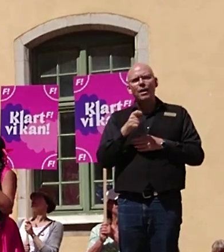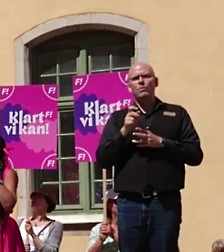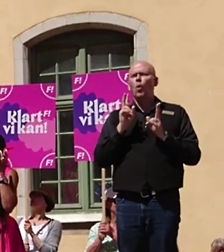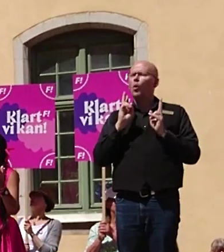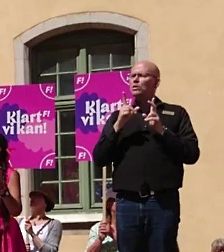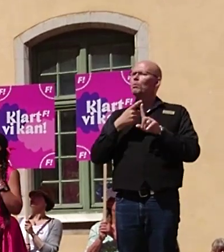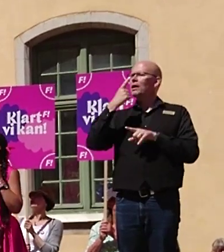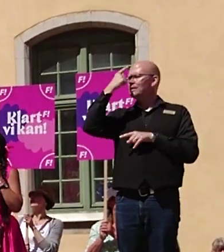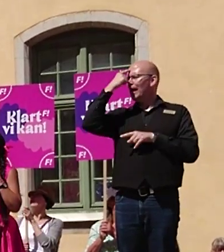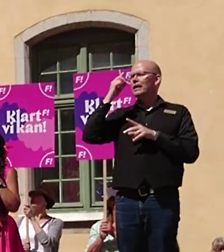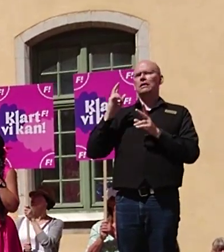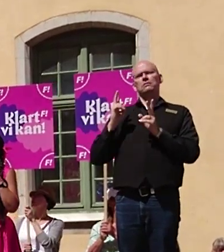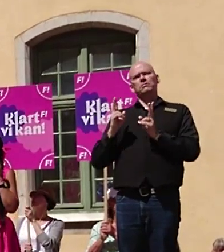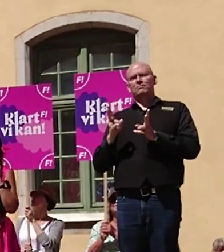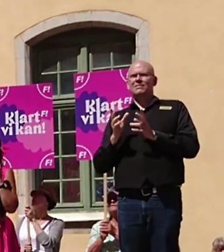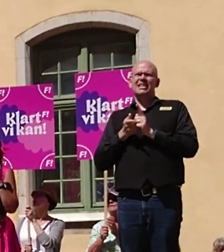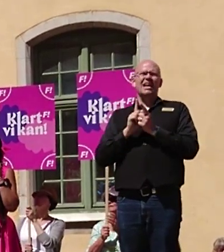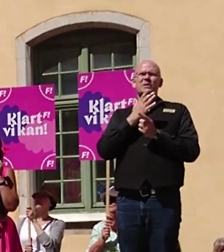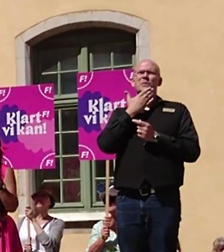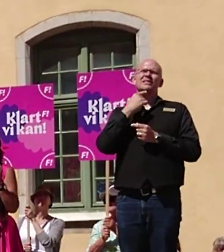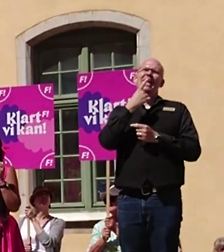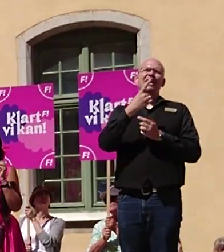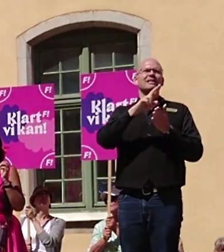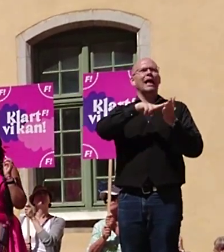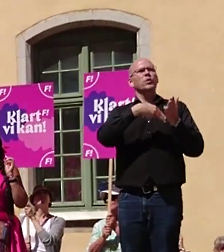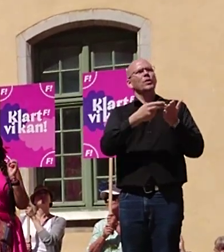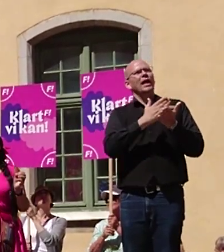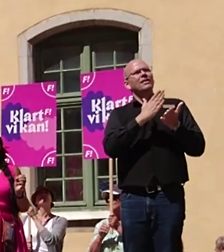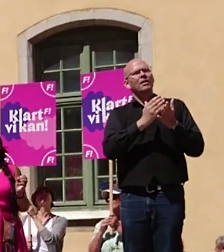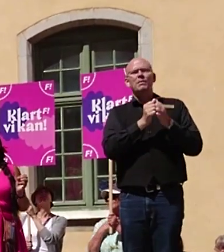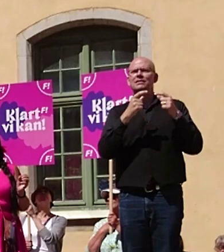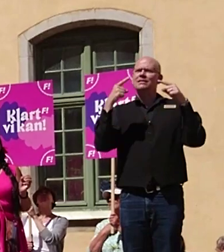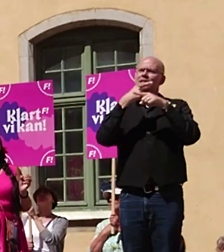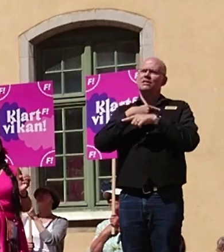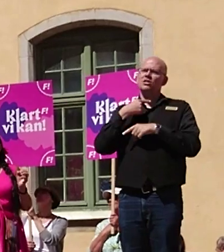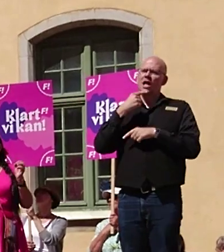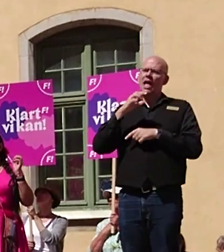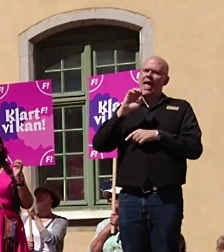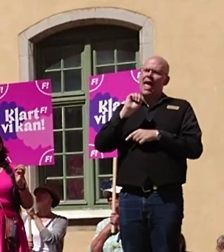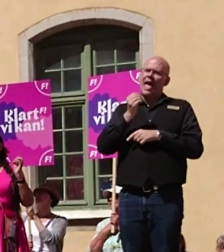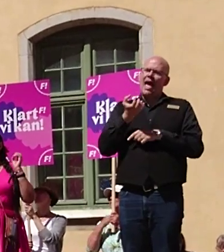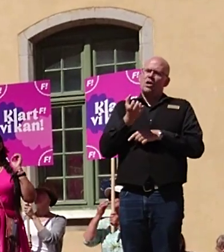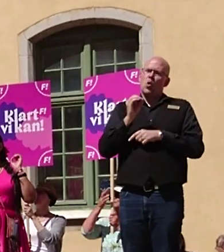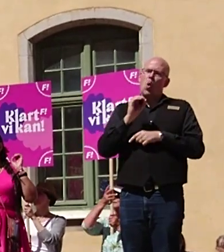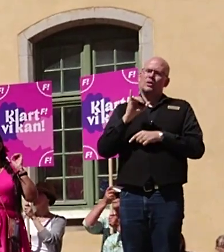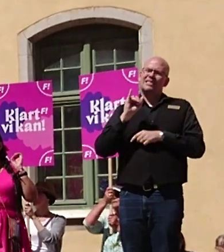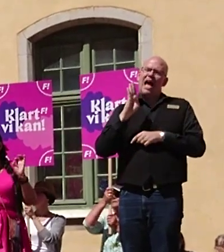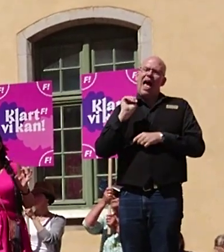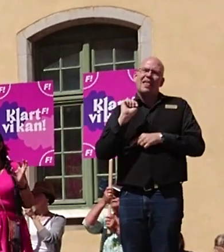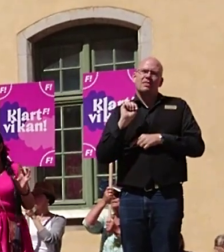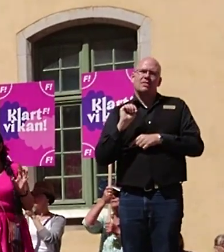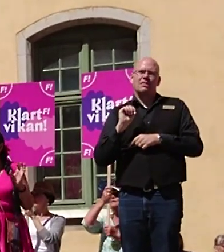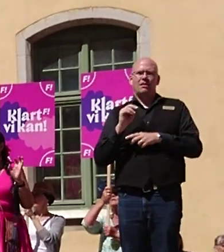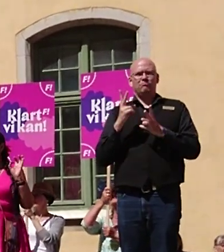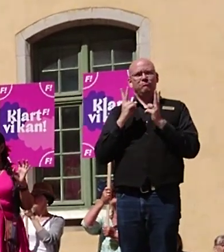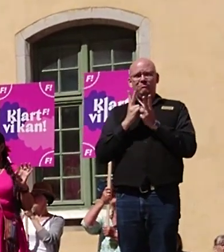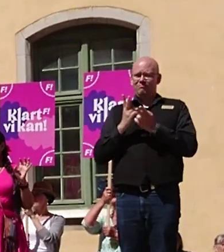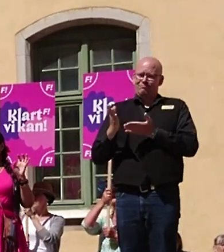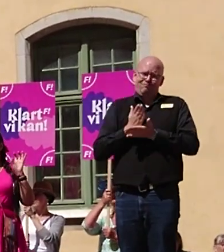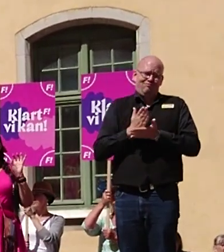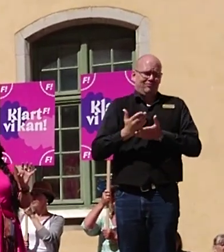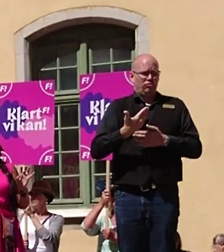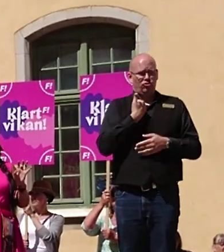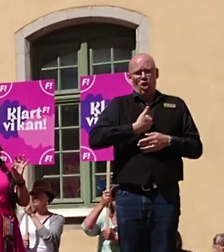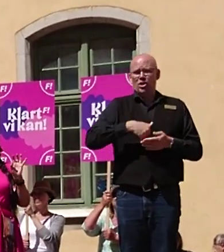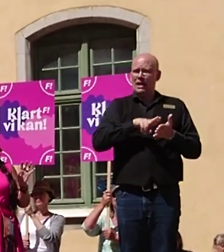sådana tankar, även om han kanske inte pratade om naturens rättigheter, men han pratade om ecocide. Just det här, de här hemska brotten